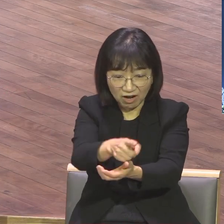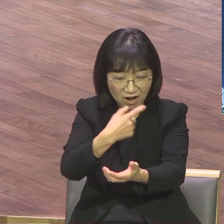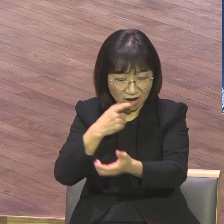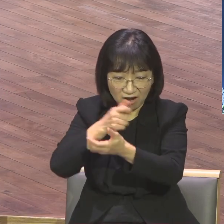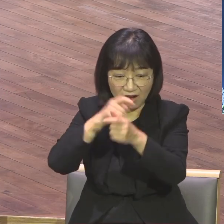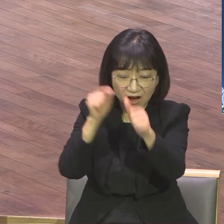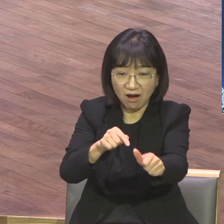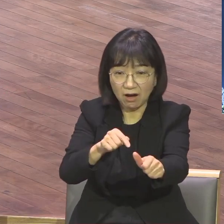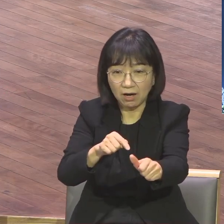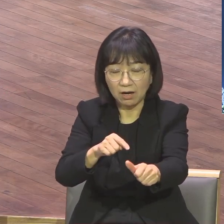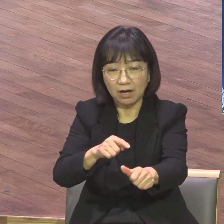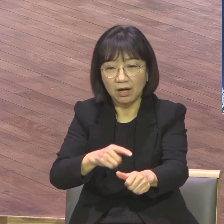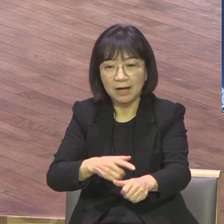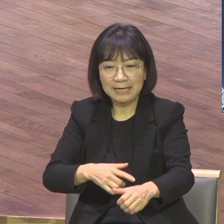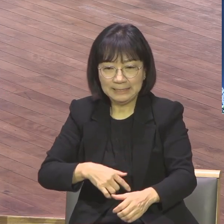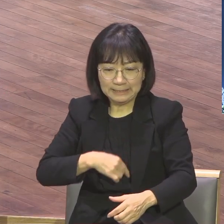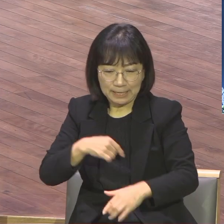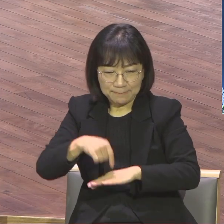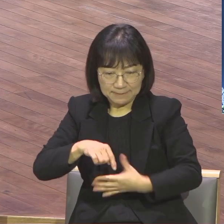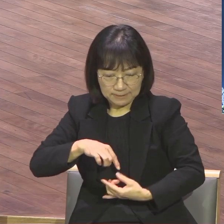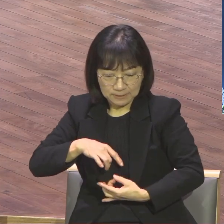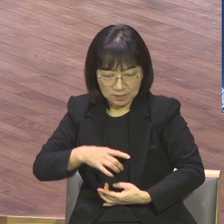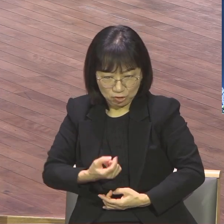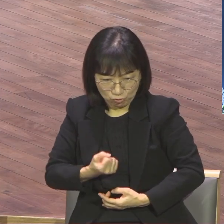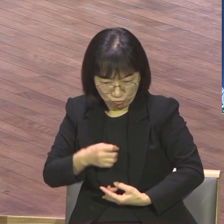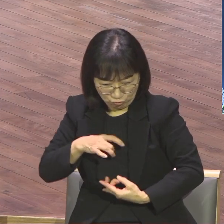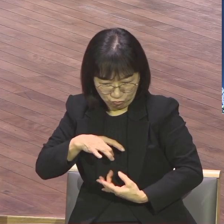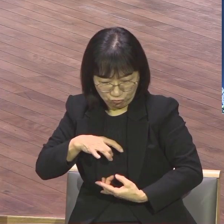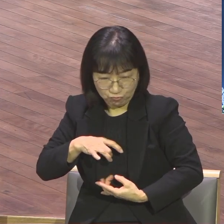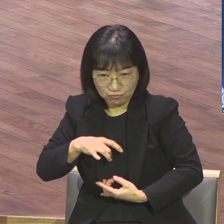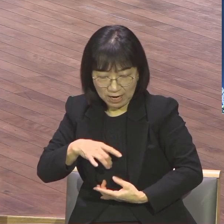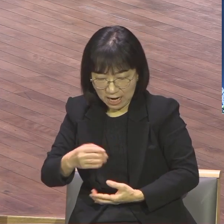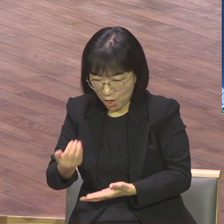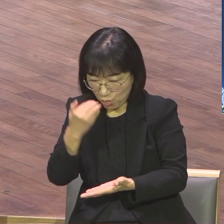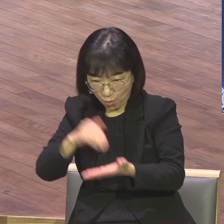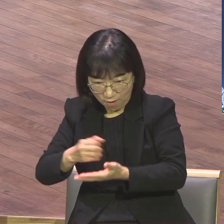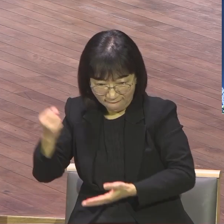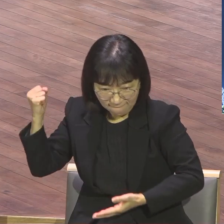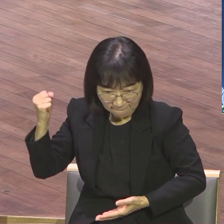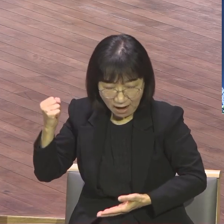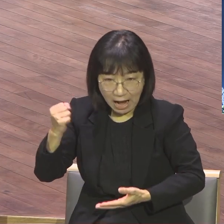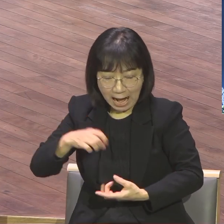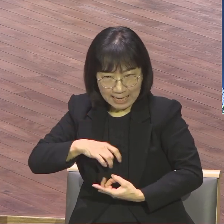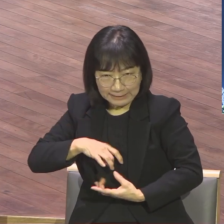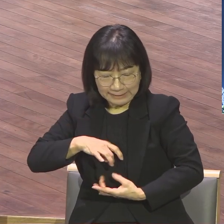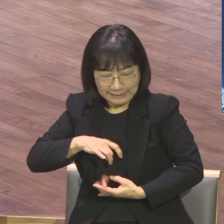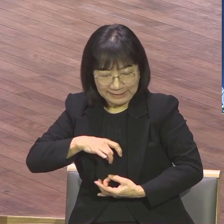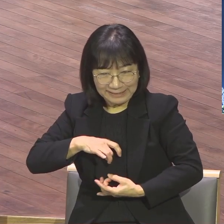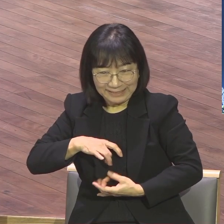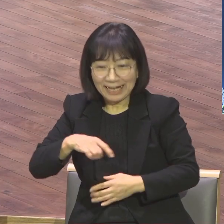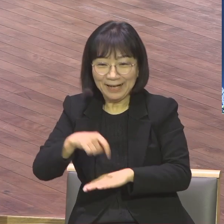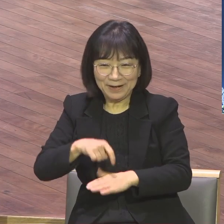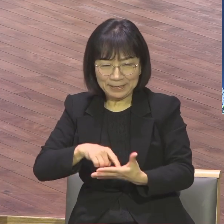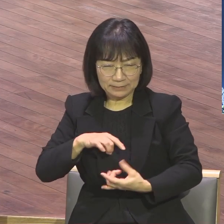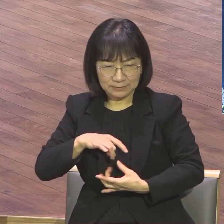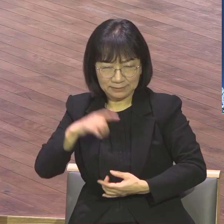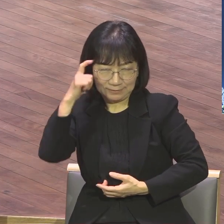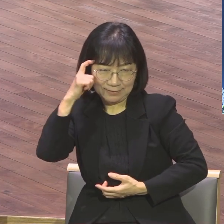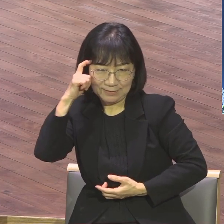모독죄다 이거. 보통 죄가 아니다. 당장 돌로 쳐 죽여야 된다. 라고 하는 마음을 가지고